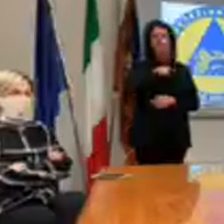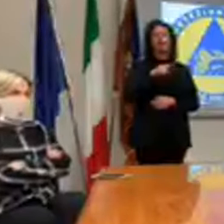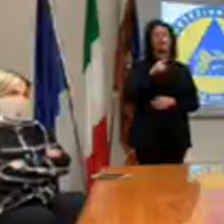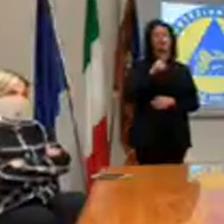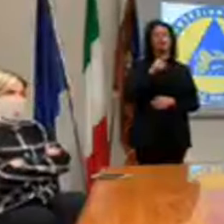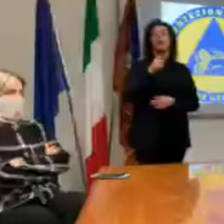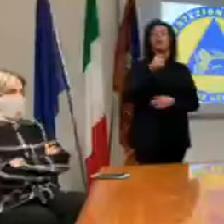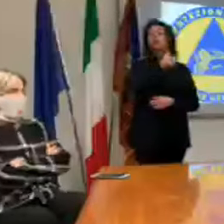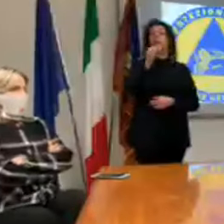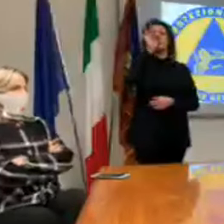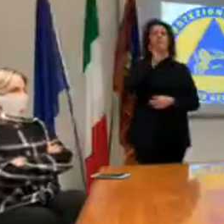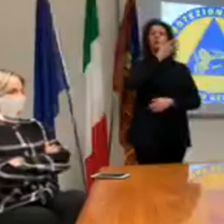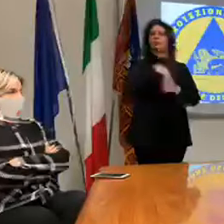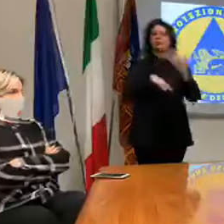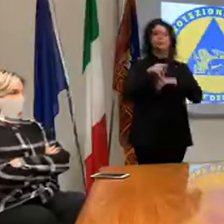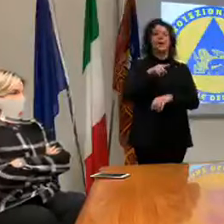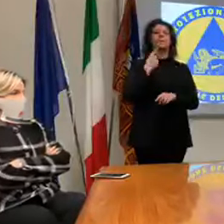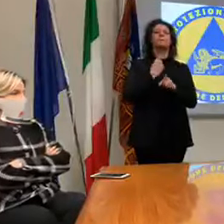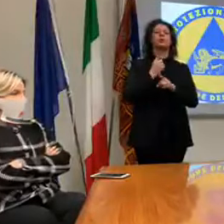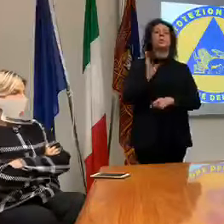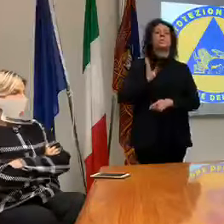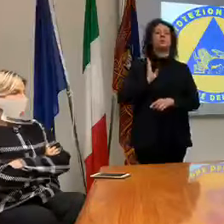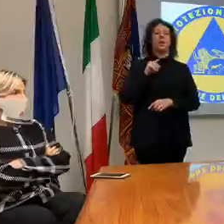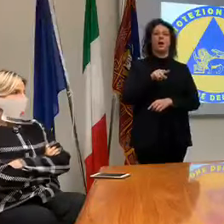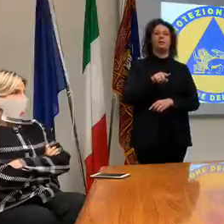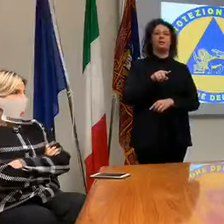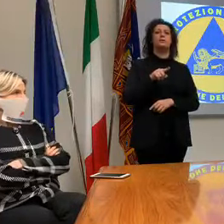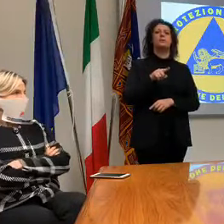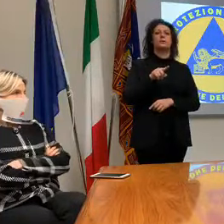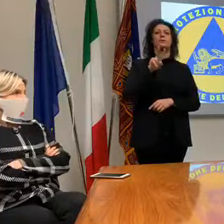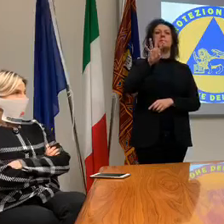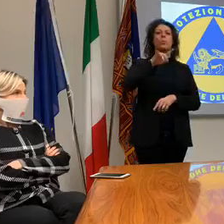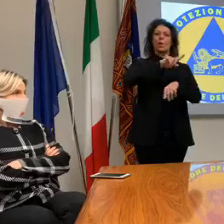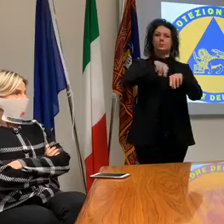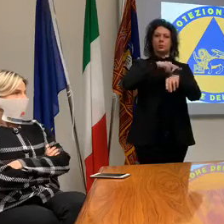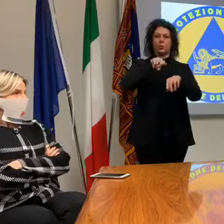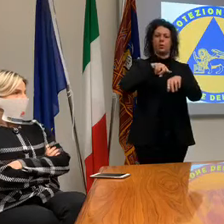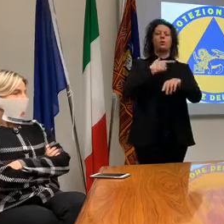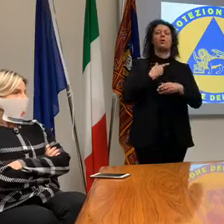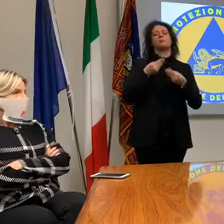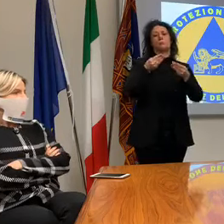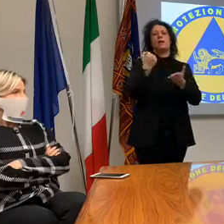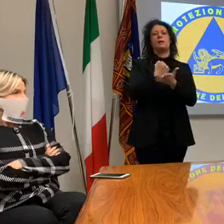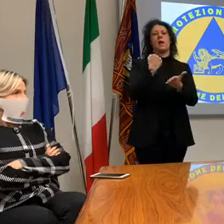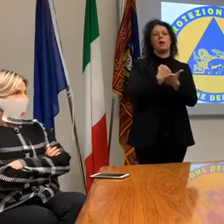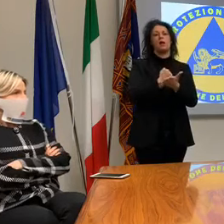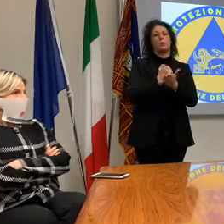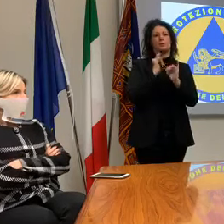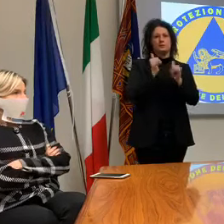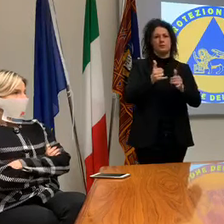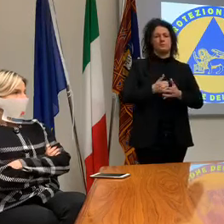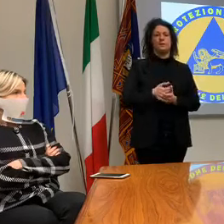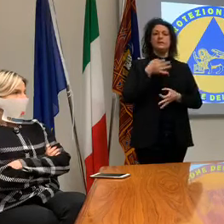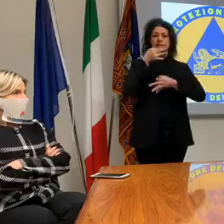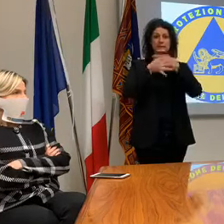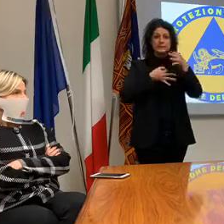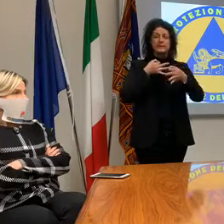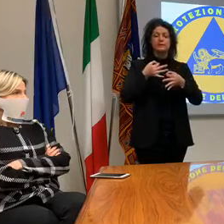per cui proprio in virtù di questo caso che abbiamo avuto la metteremo in questa deroga, nel senso che tutto quello che sono pratiche